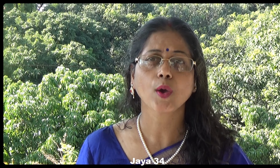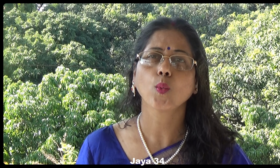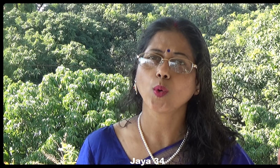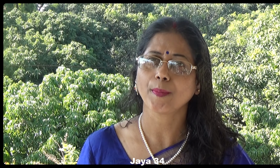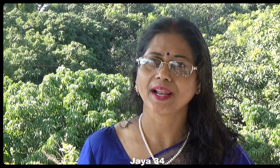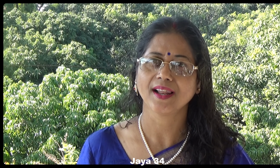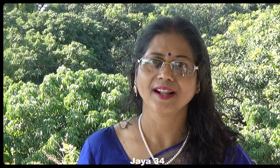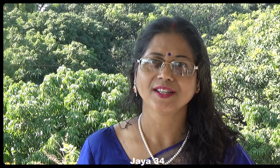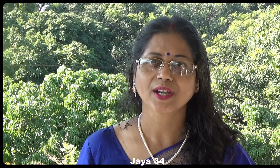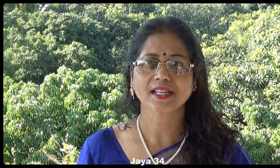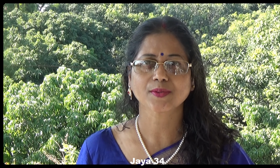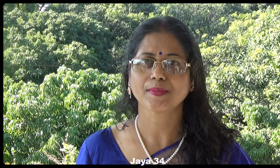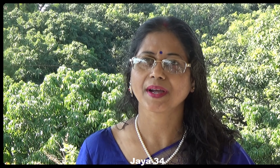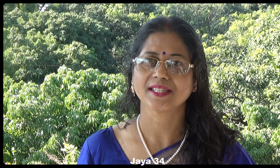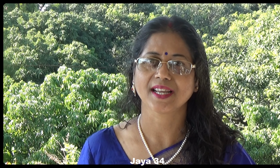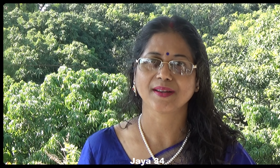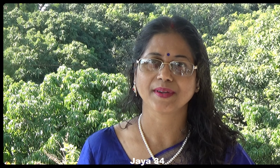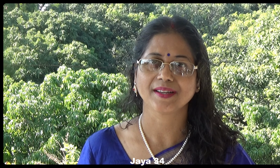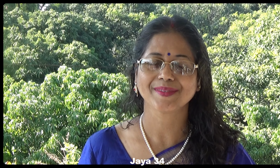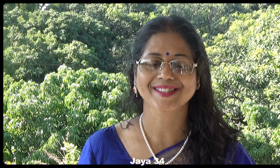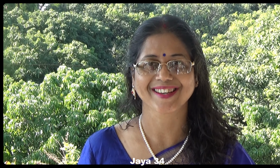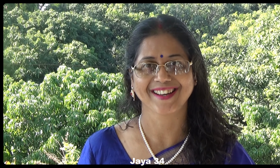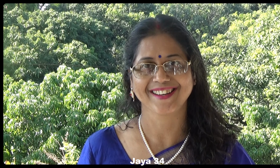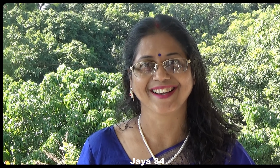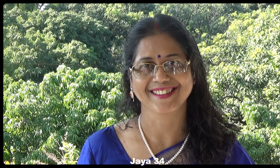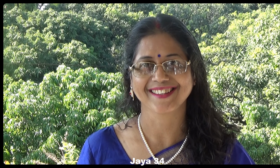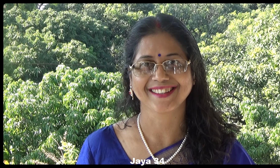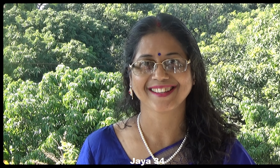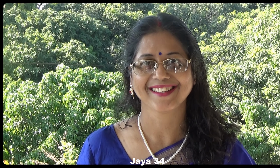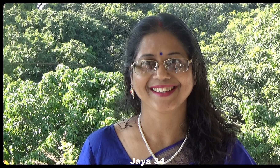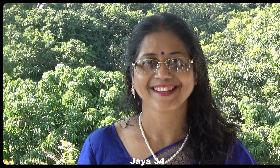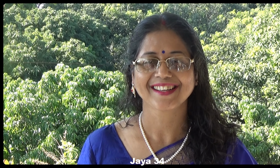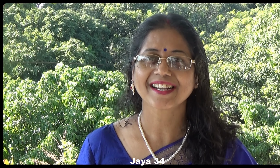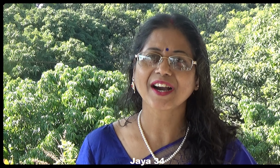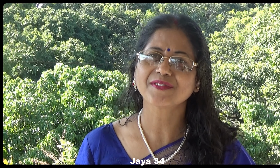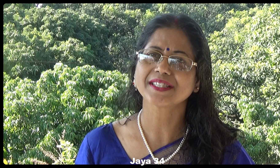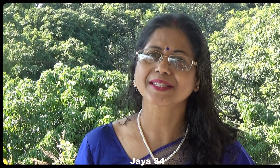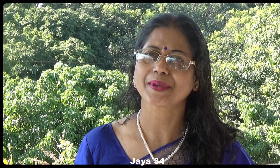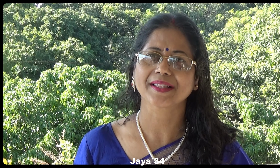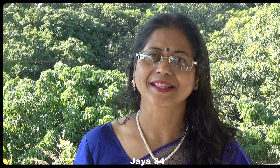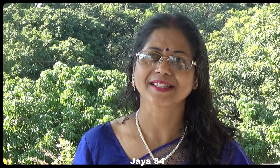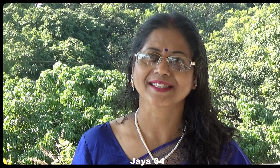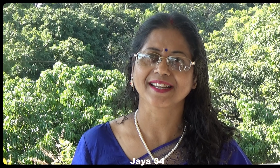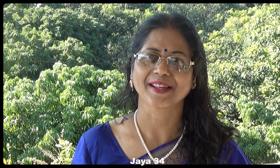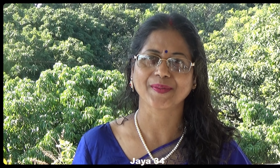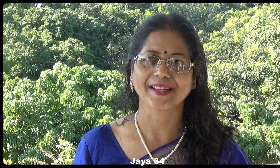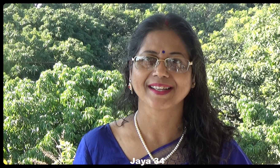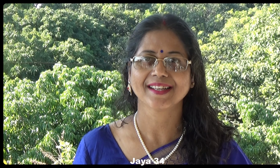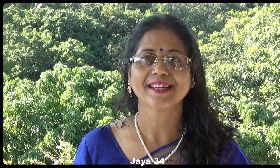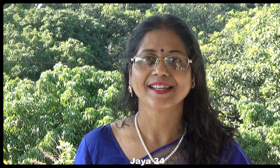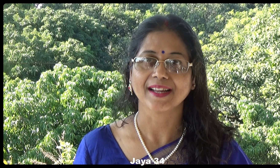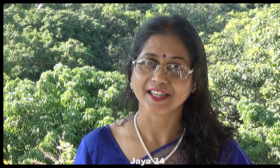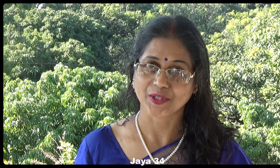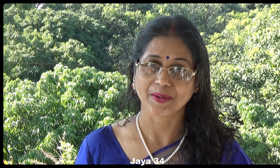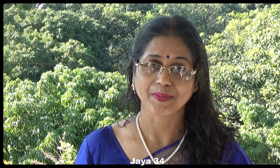वो पल जो आज भी हमारे चेहरे पर मुस्कान ले आते हैं। काफी समय बीत गया स्कूल से निकले हुए। आज जब हम